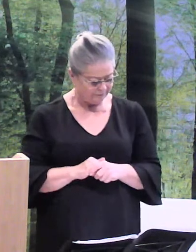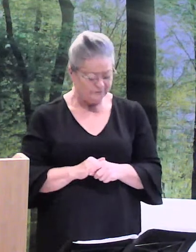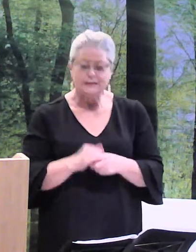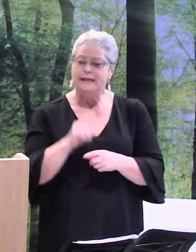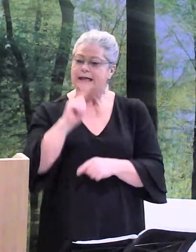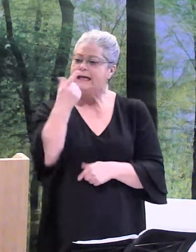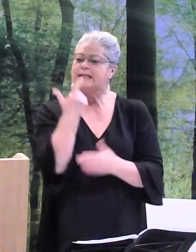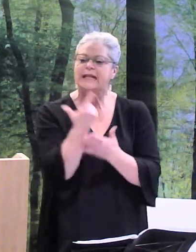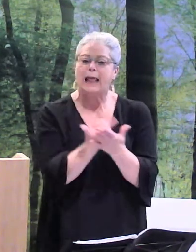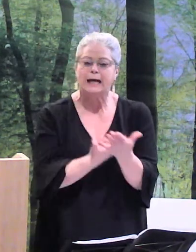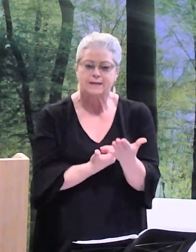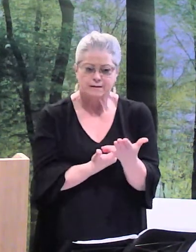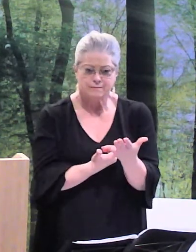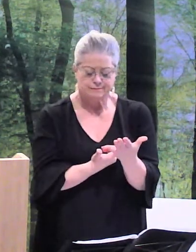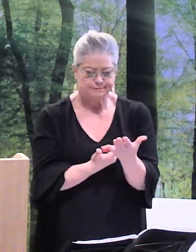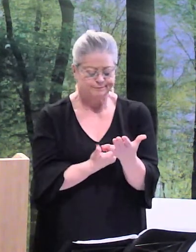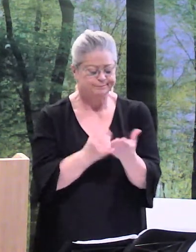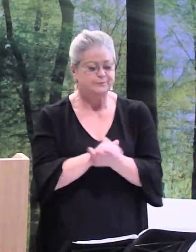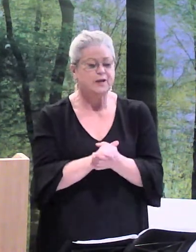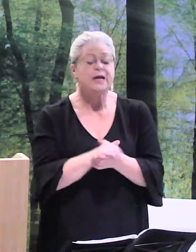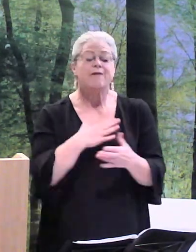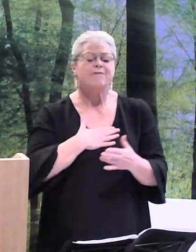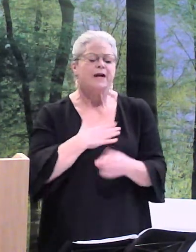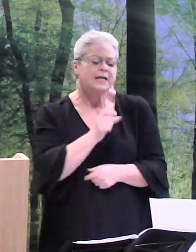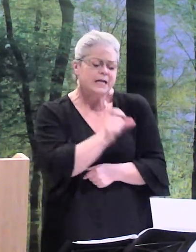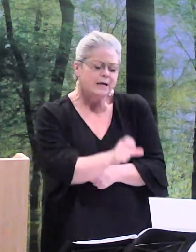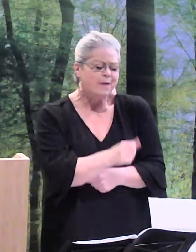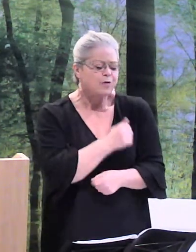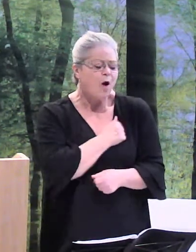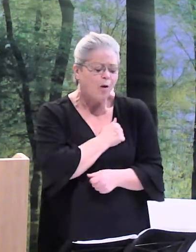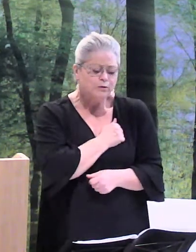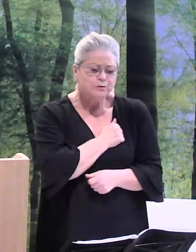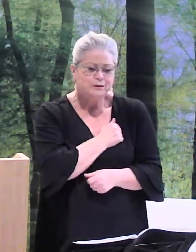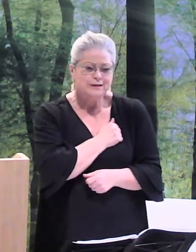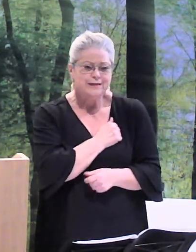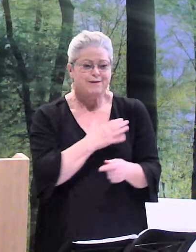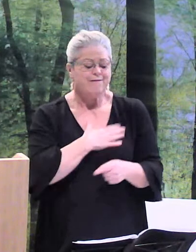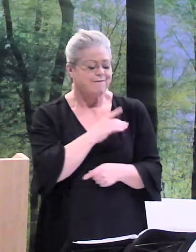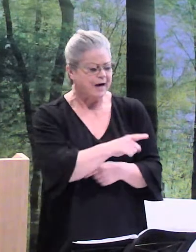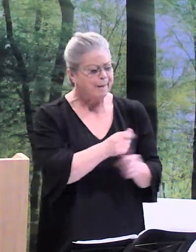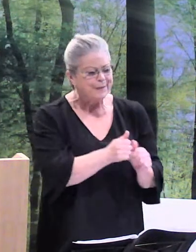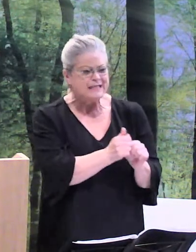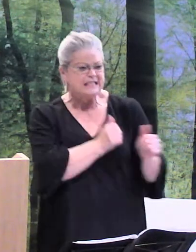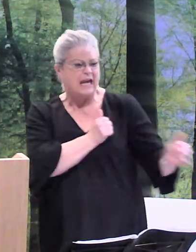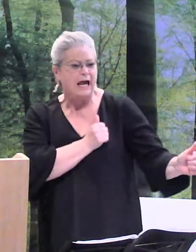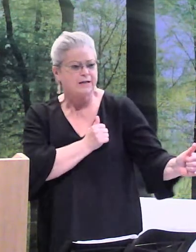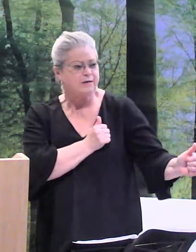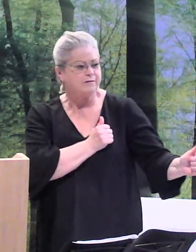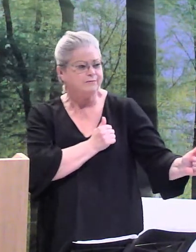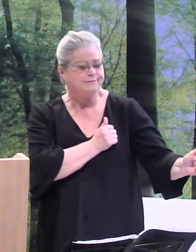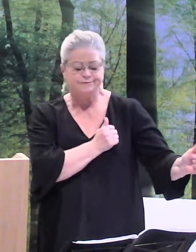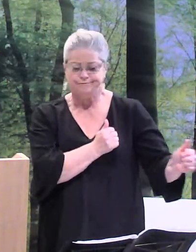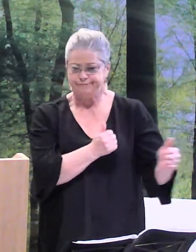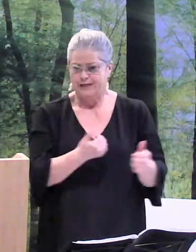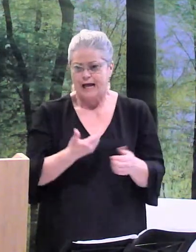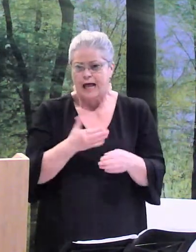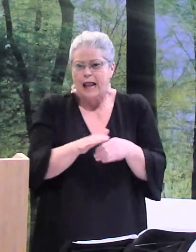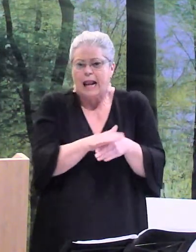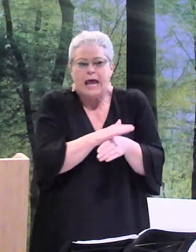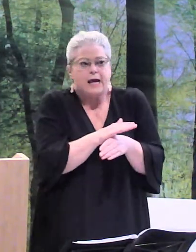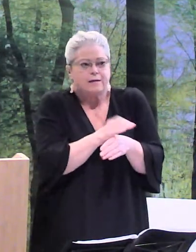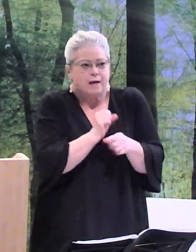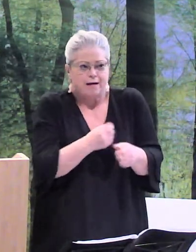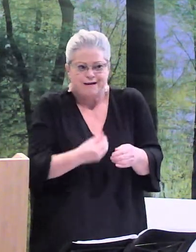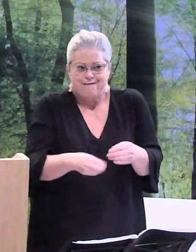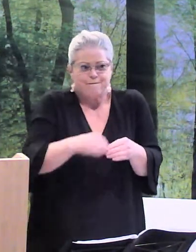En de eerste lezing. Als je van iemand houdt en je bent van hem gescheiden, kan niets de leegte van zijn